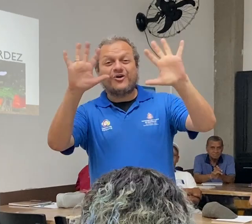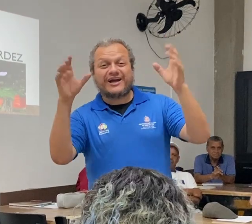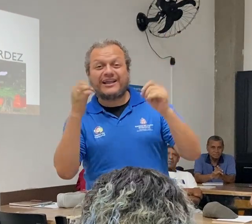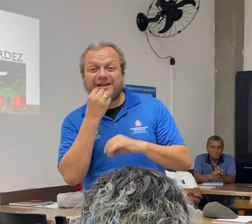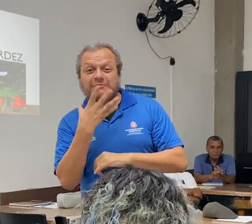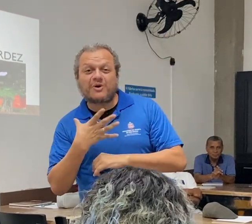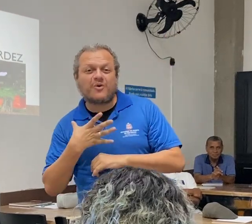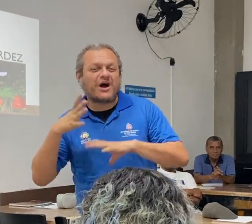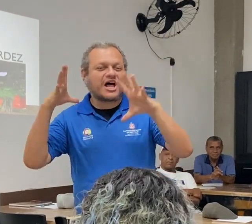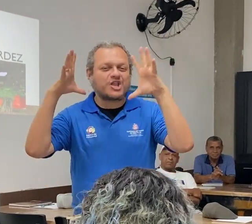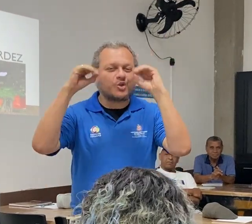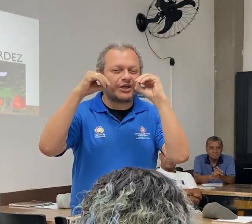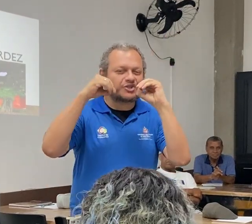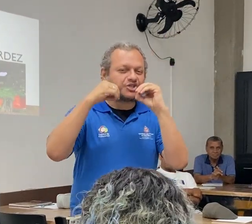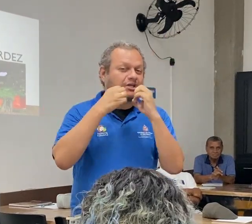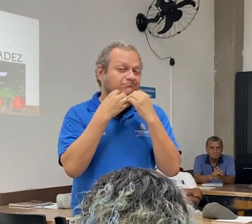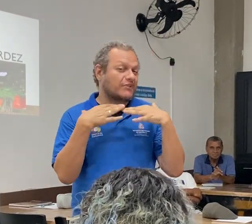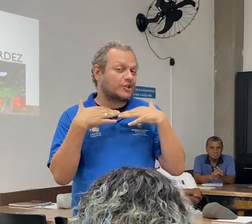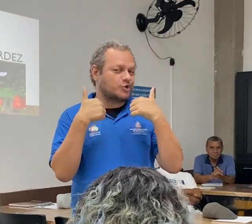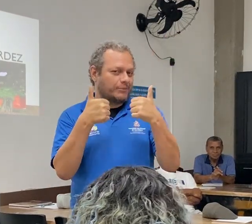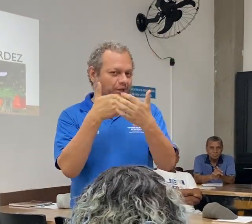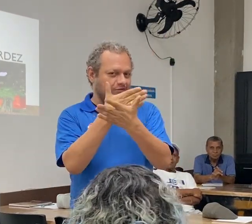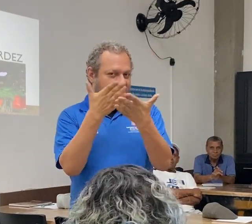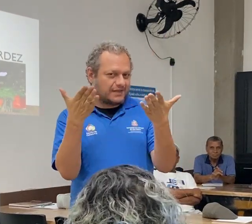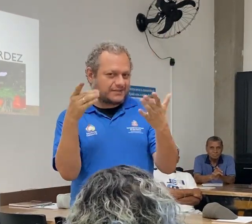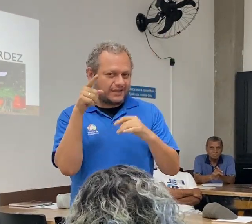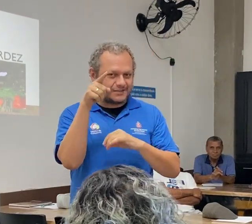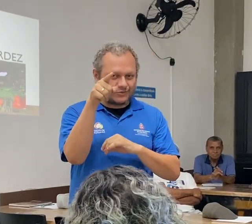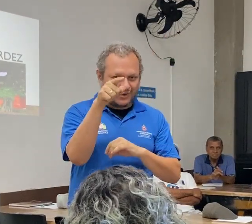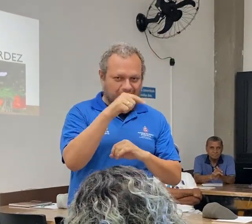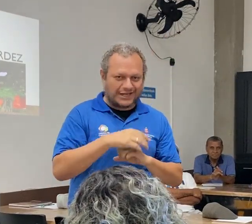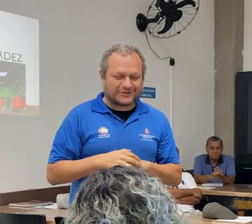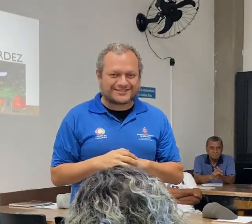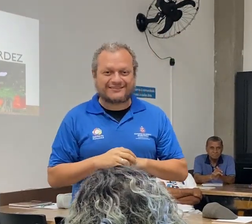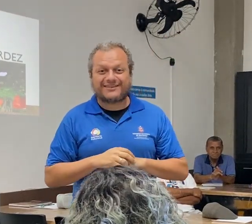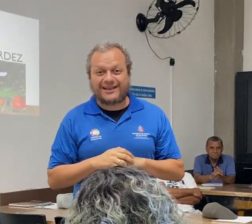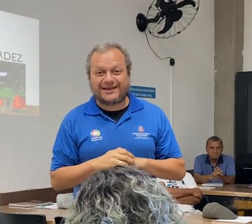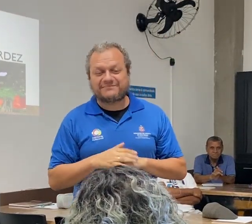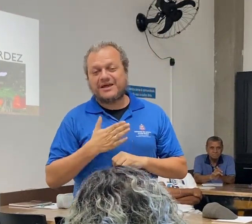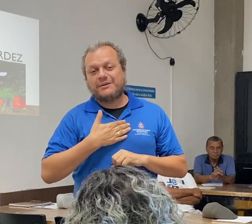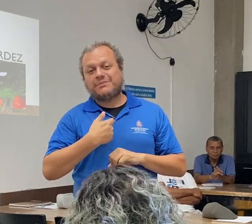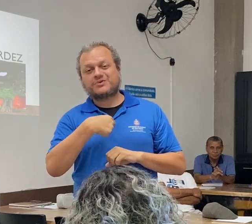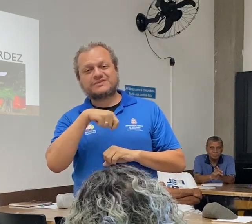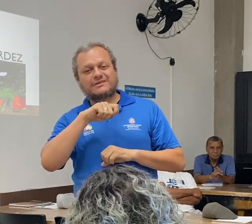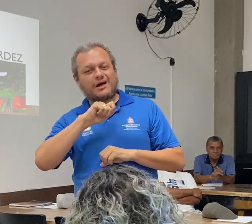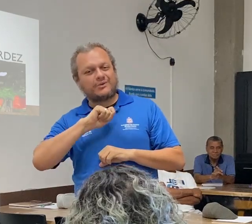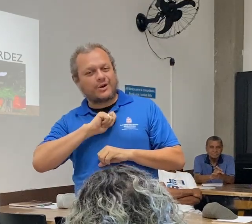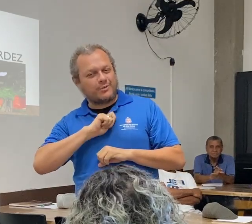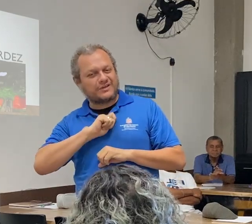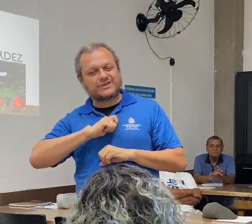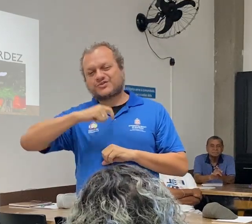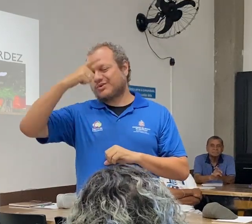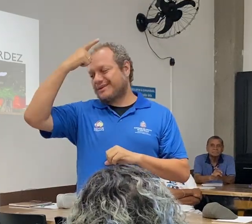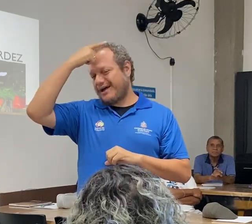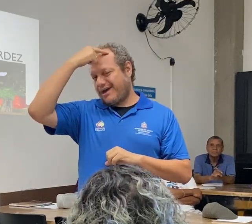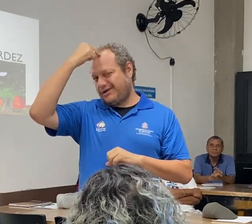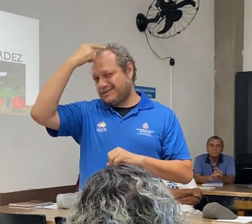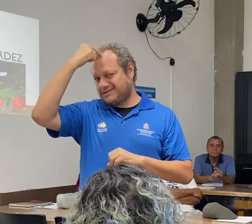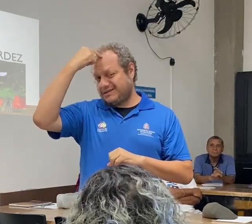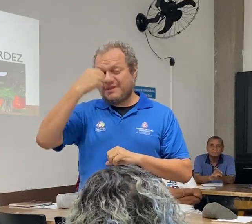Oi galera, boa noite! Tudo bem com vocês aí que estão do outro lado dessa tela? Meu sinal na comunidade surda é esse